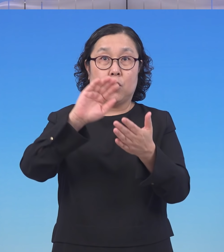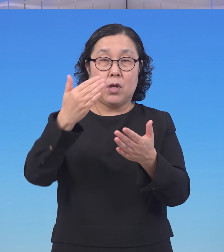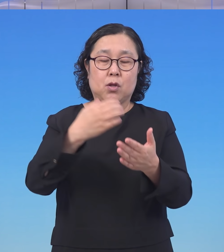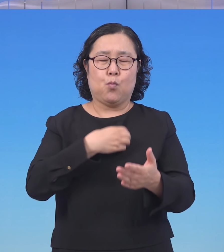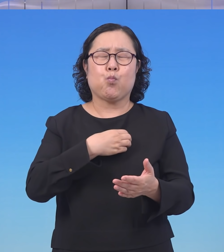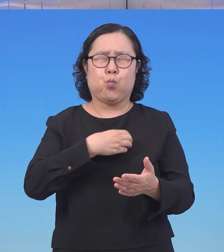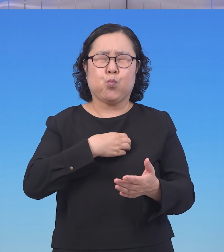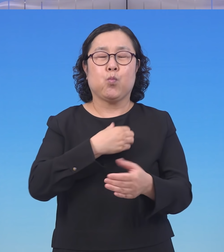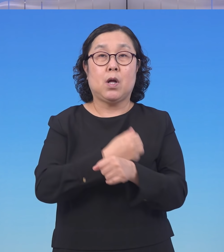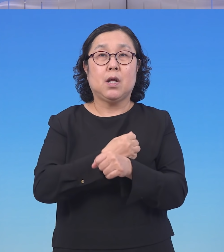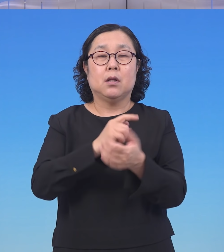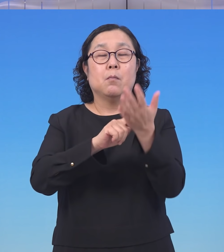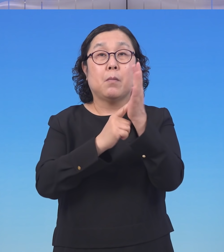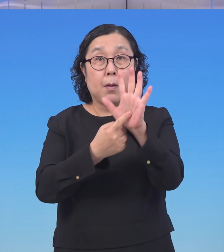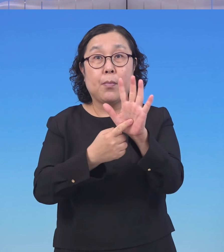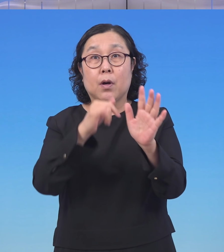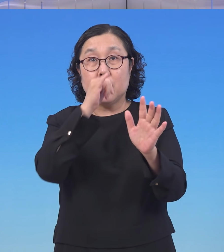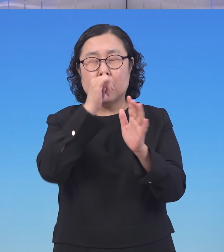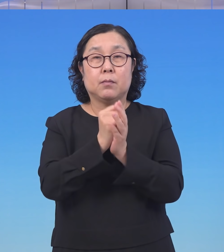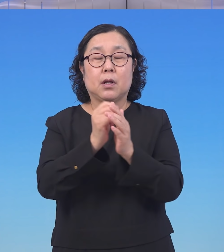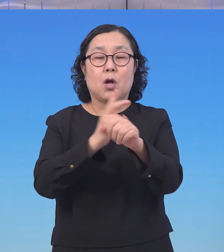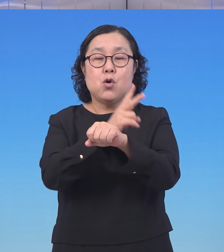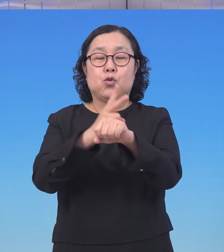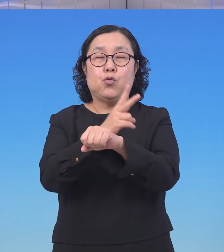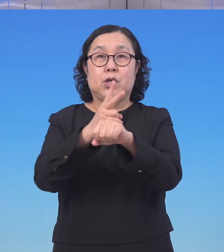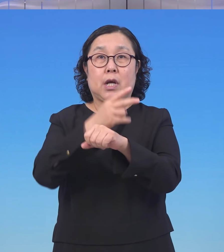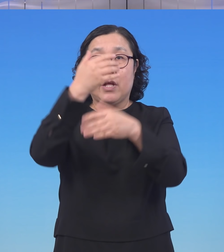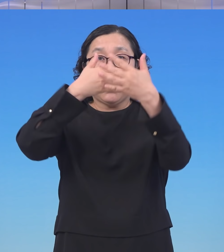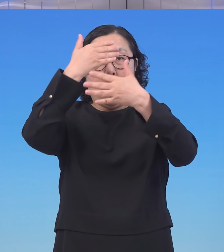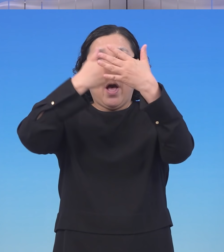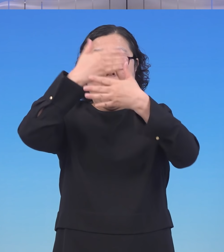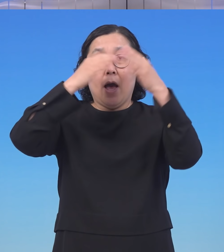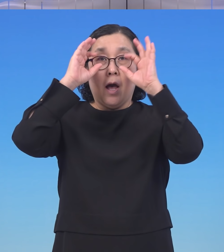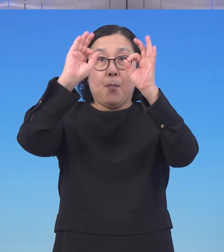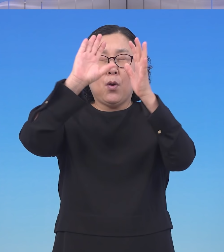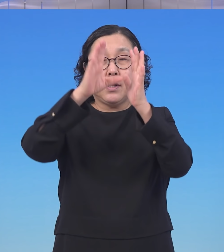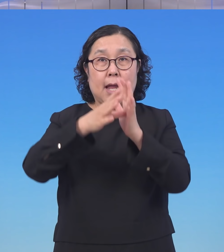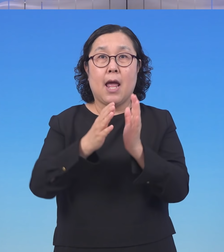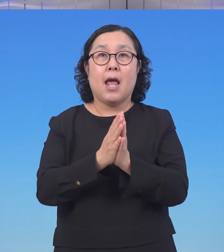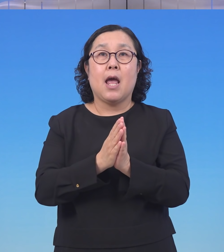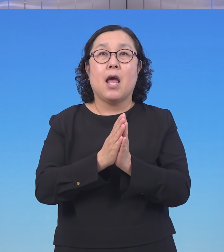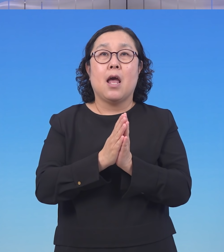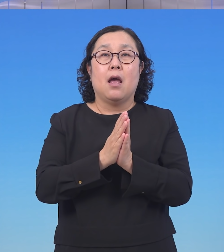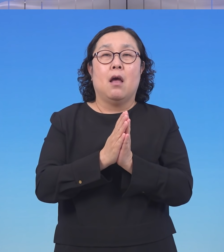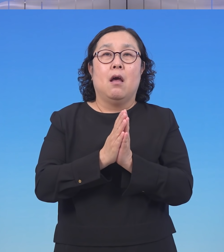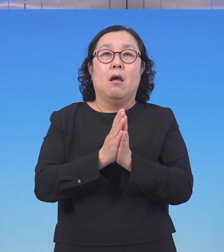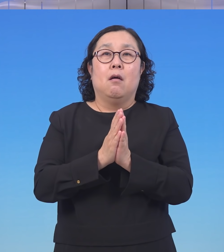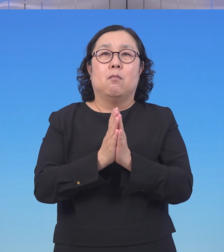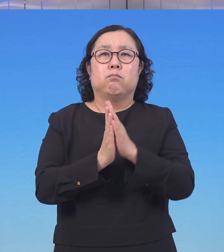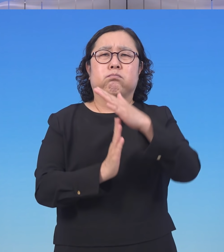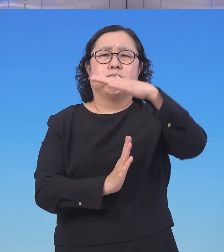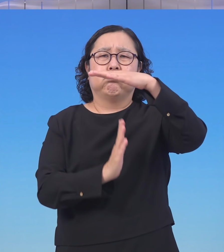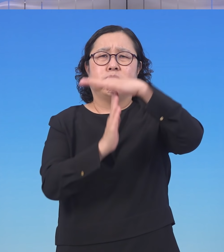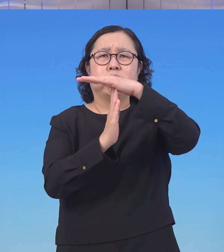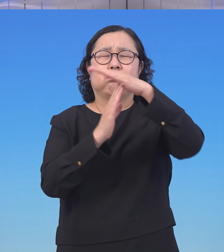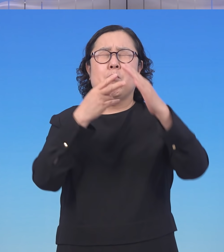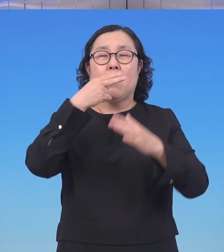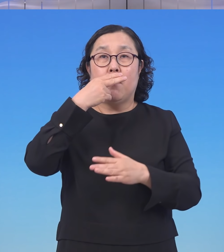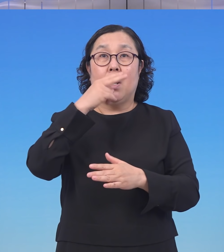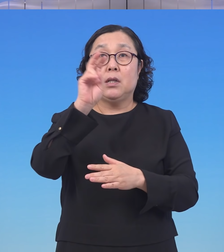앞에서 말씀드린 내용처럼 영화관에서 그 2시간짜리 영화를 보는 경우 최대 담배